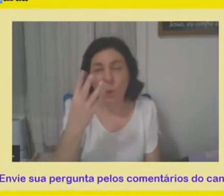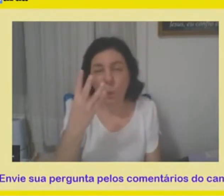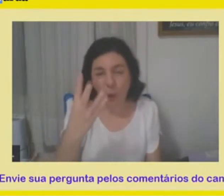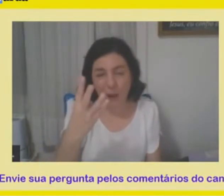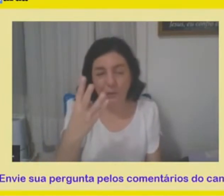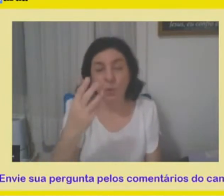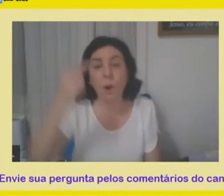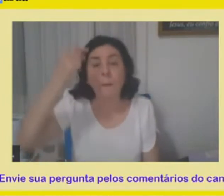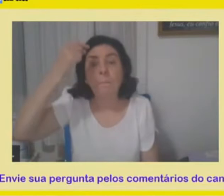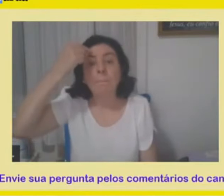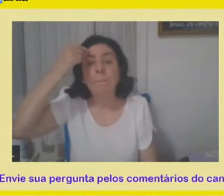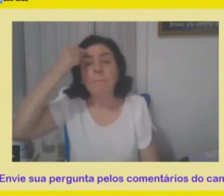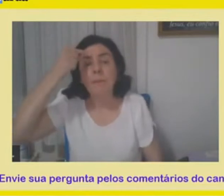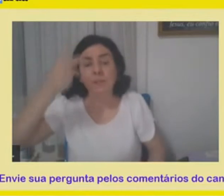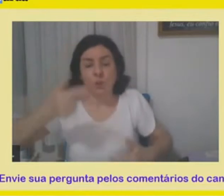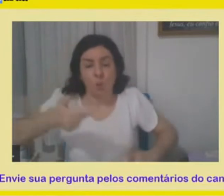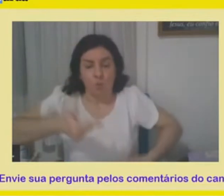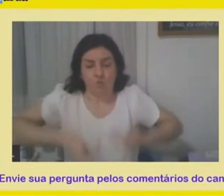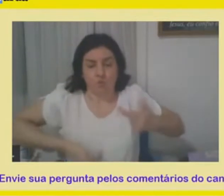das 4 operações.